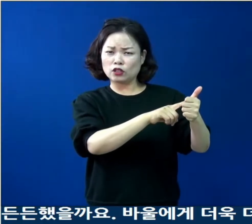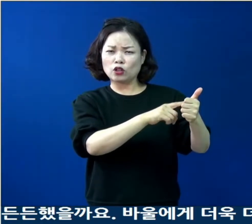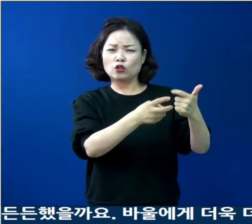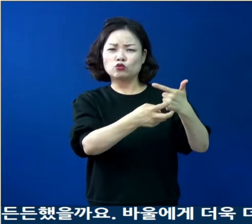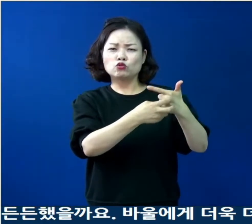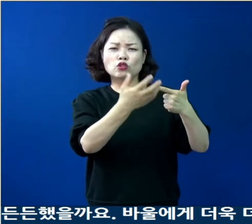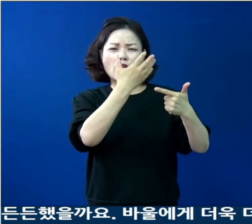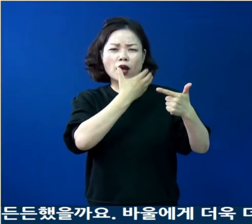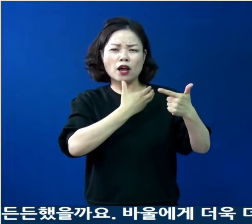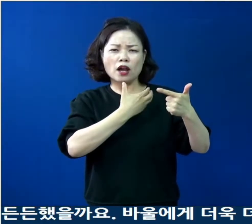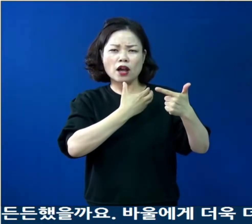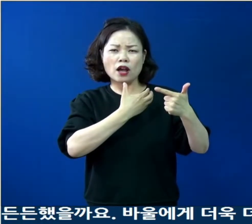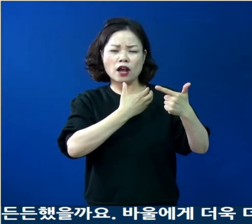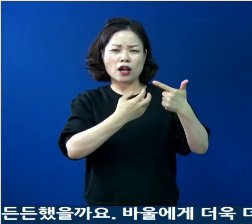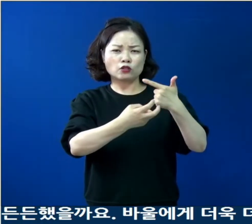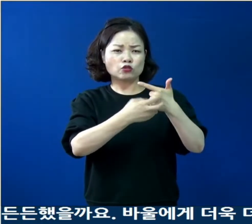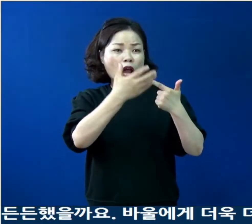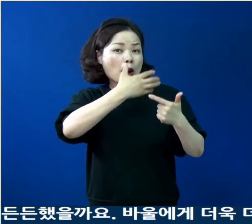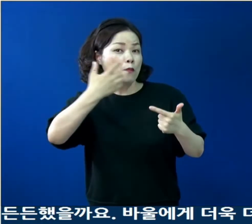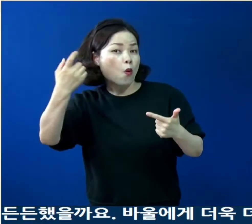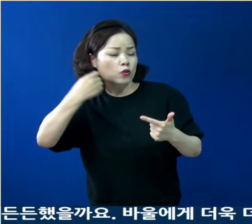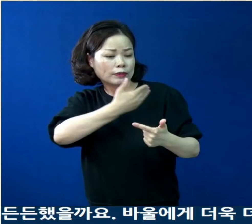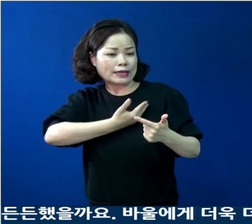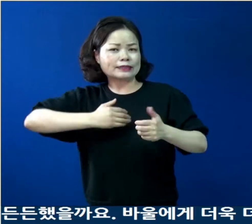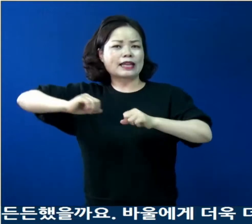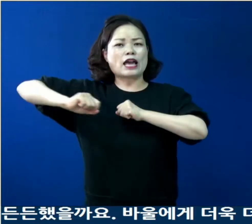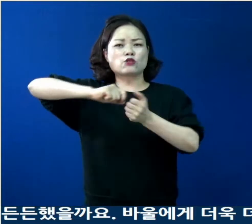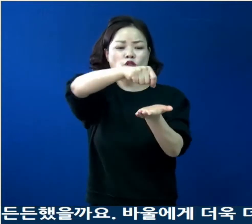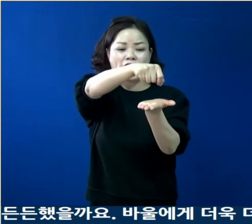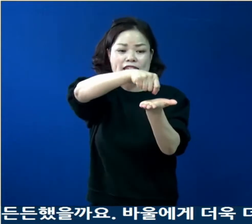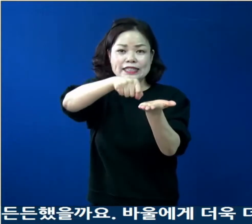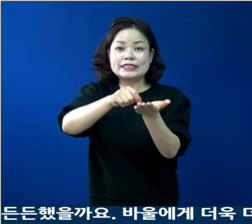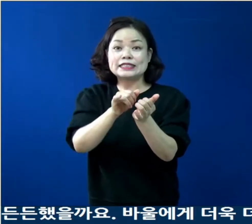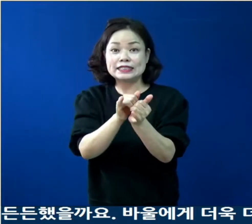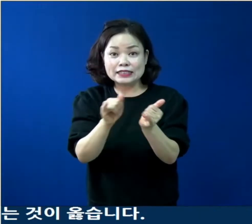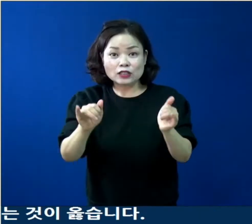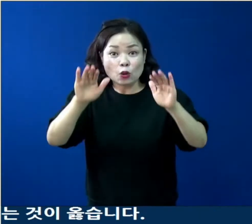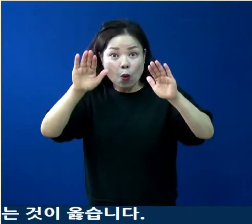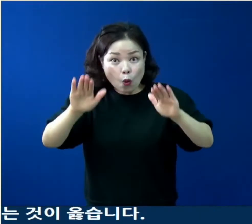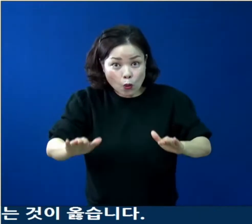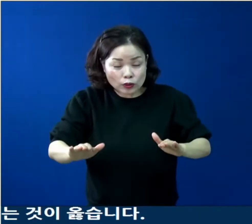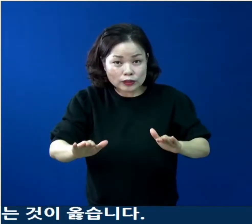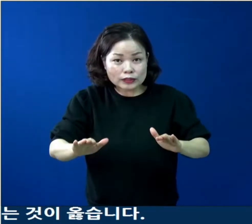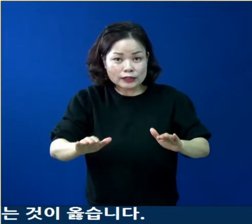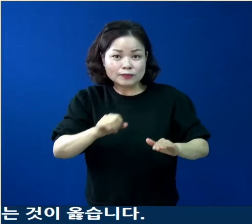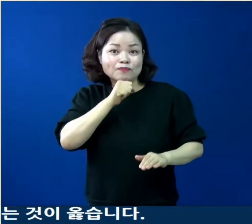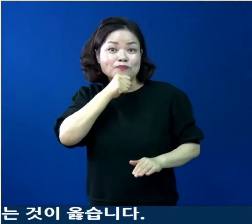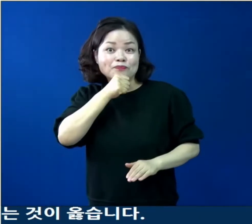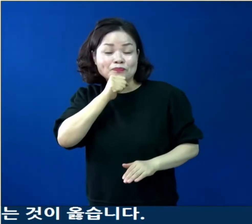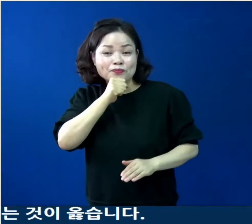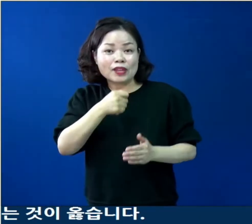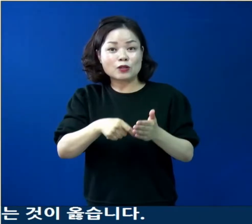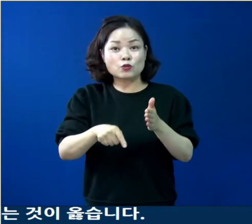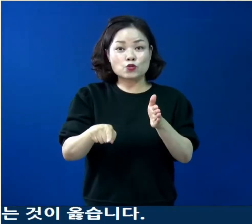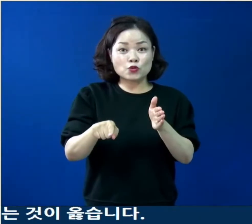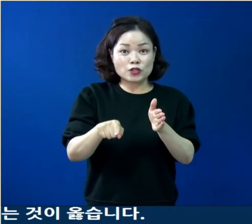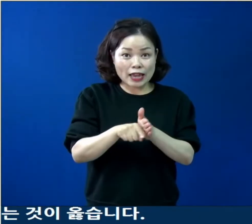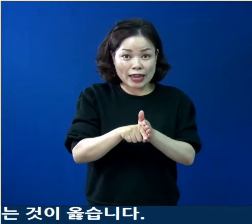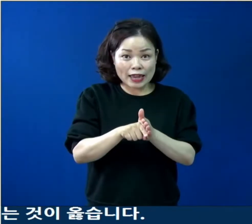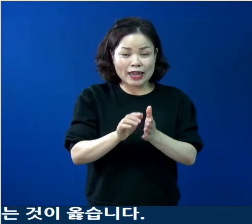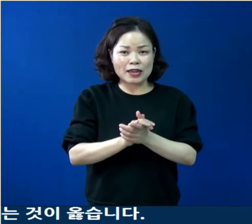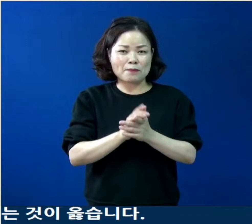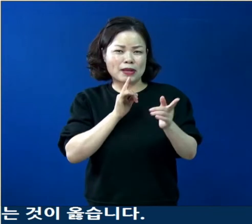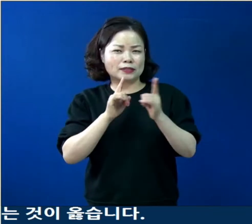누가복음과 사도행전의 저자라는 겁니다. 참고로 오늘도 학점을 위해서